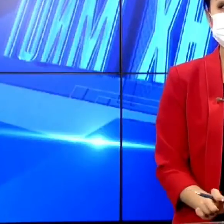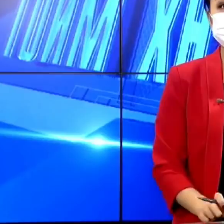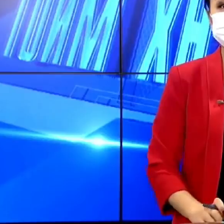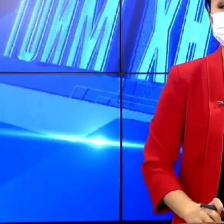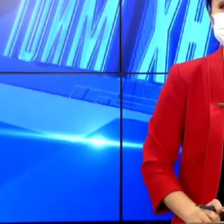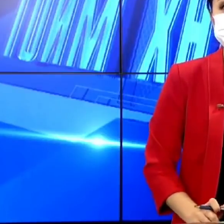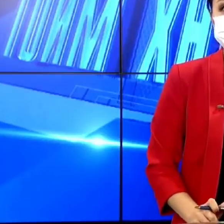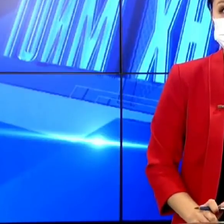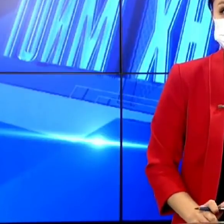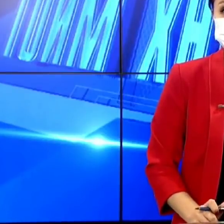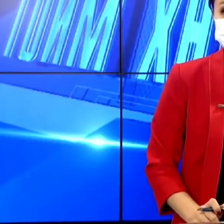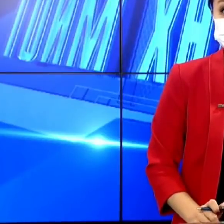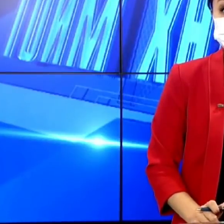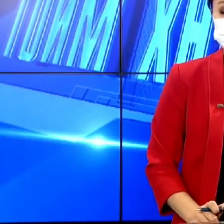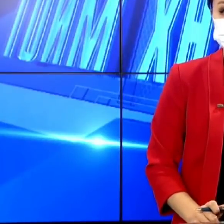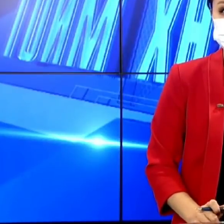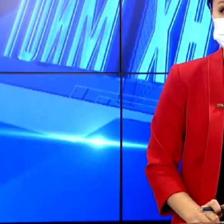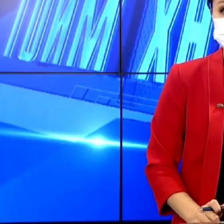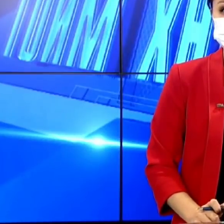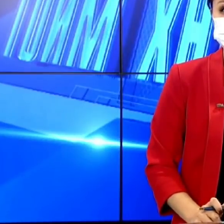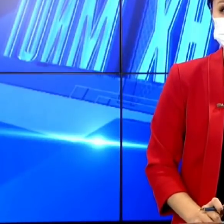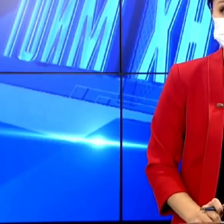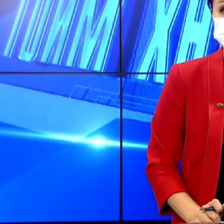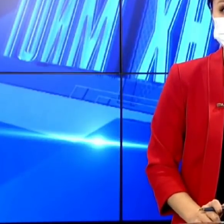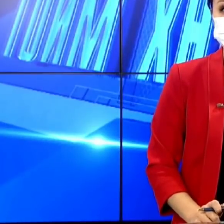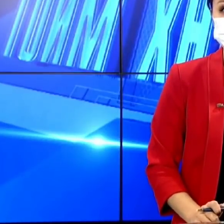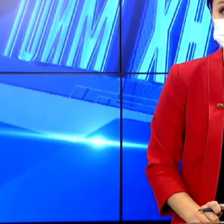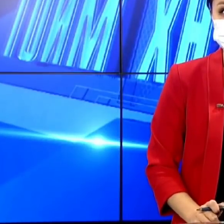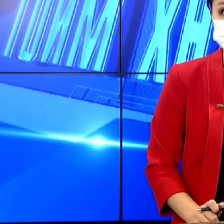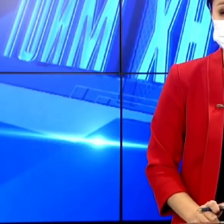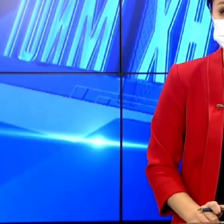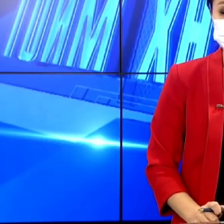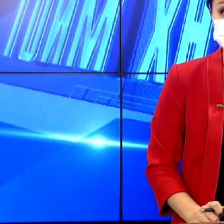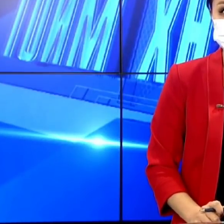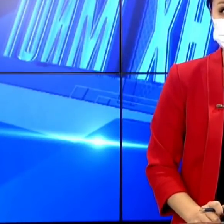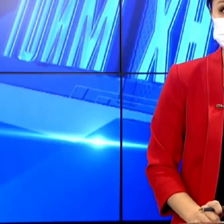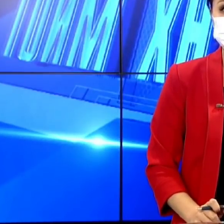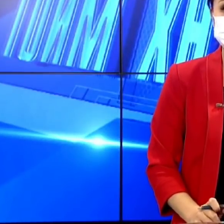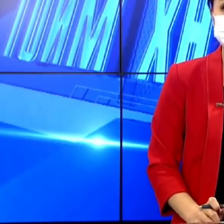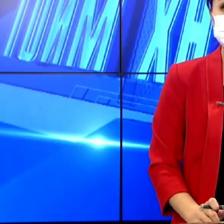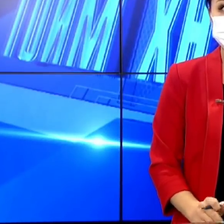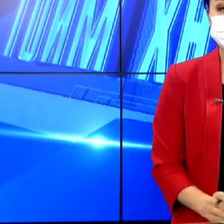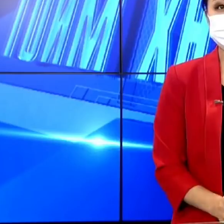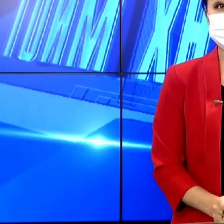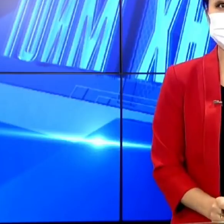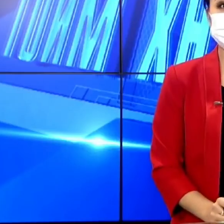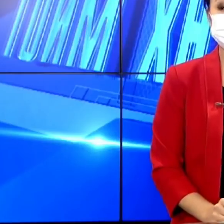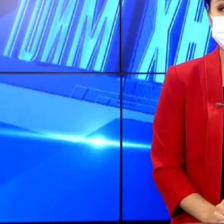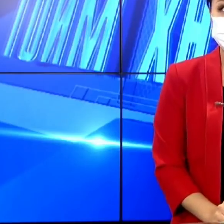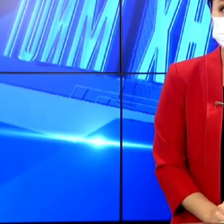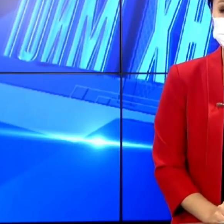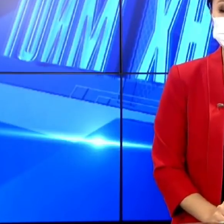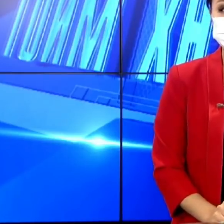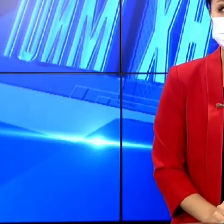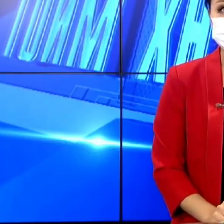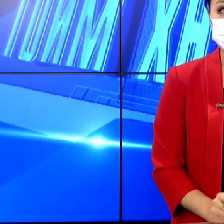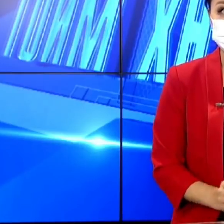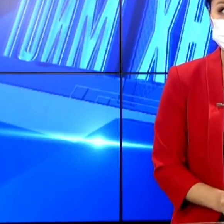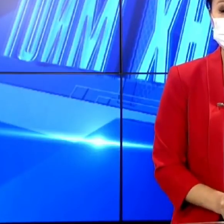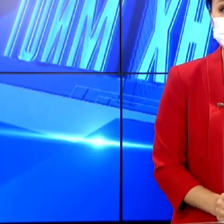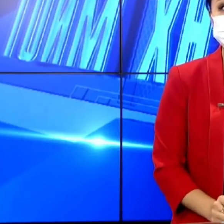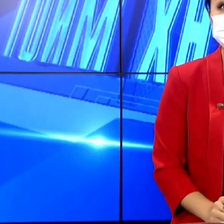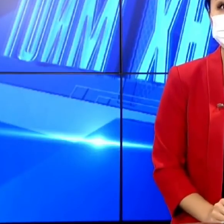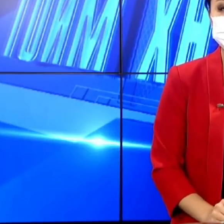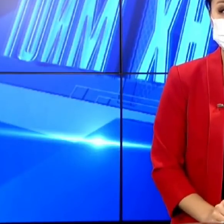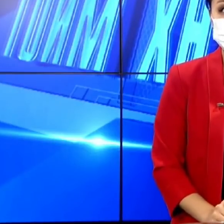Үзэгчтэй шинэ төрлийн коронавирусын халдвараас урьдчилан сэргийлэхэд иргэн та бидний үүрэг оролцоо маш чухал байна. За тодруулах юм бол энгийнээр амны халдаа тогтмолзуулж